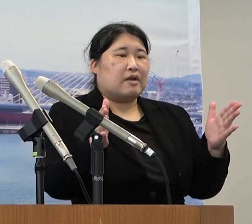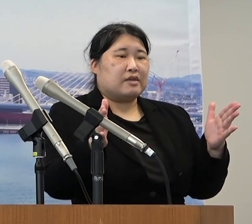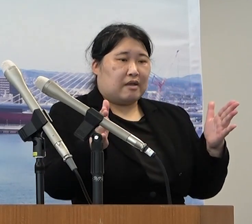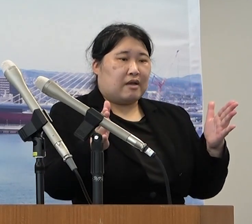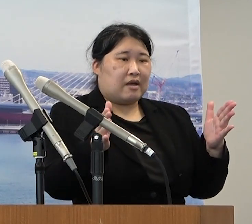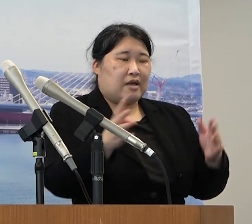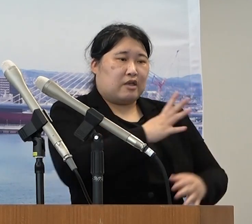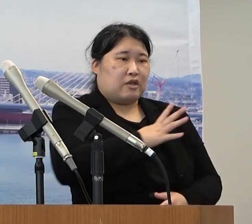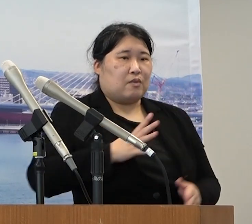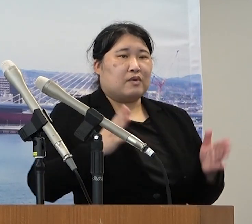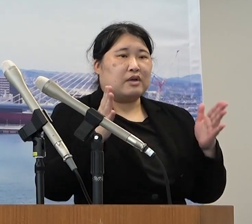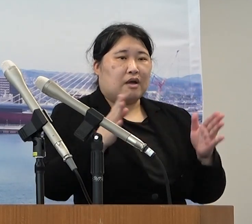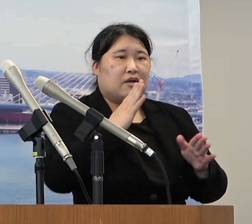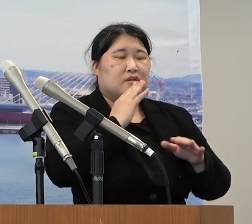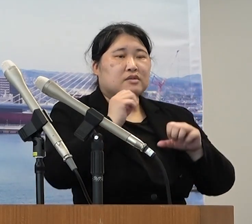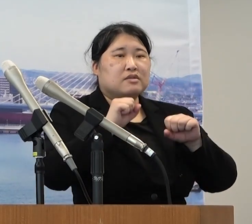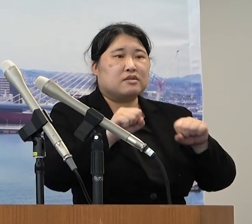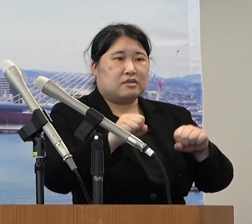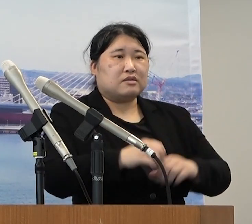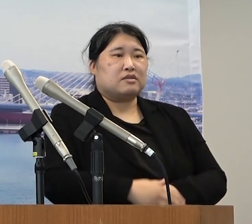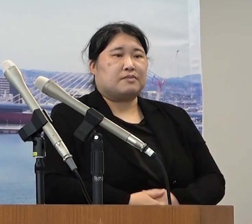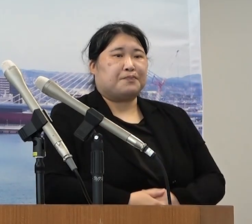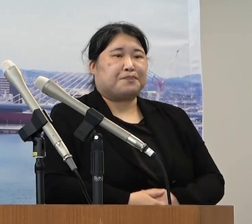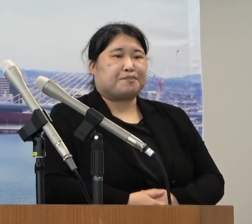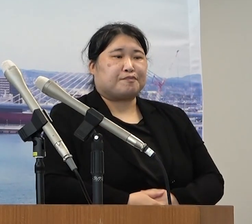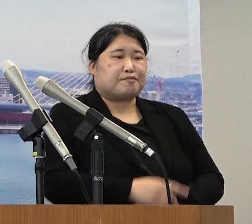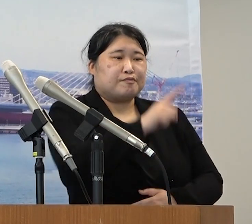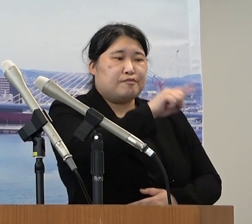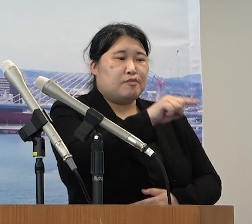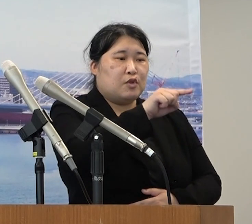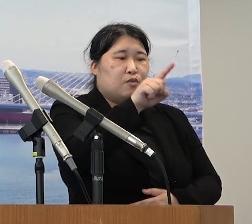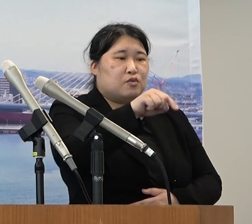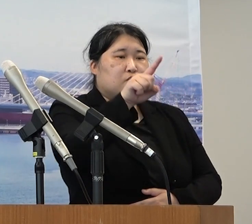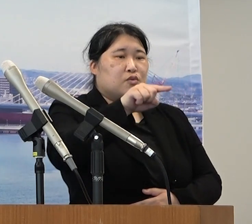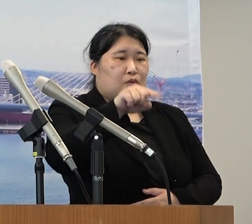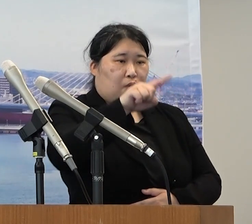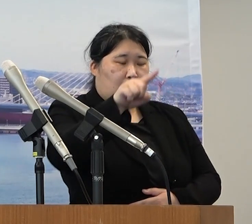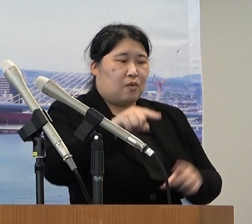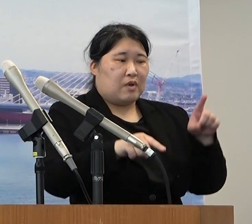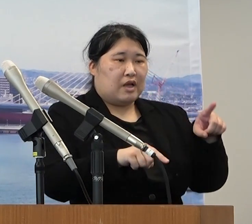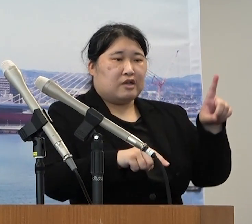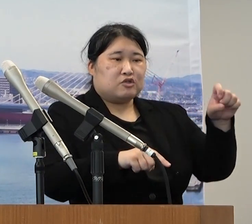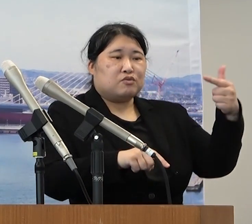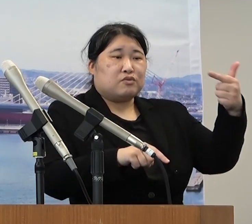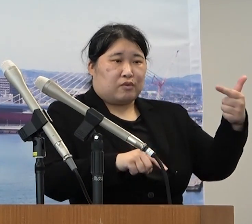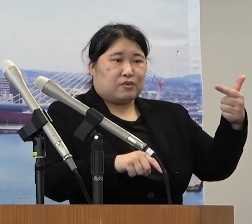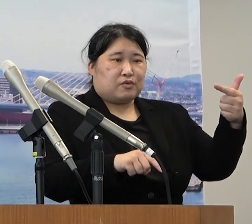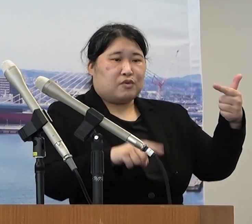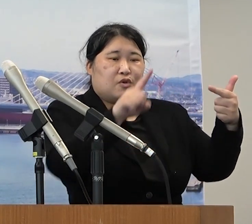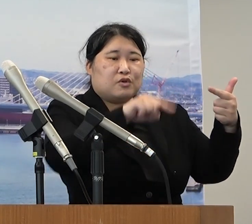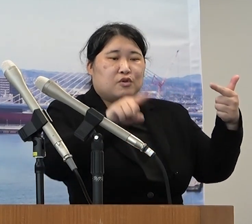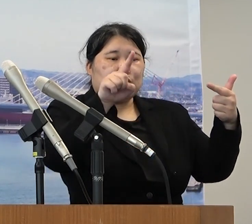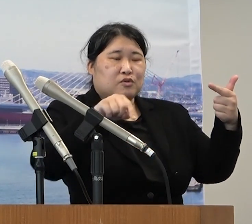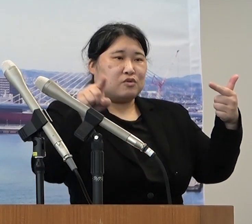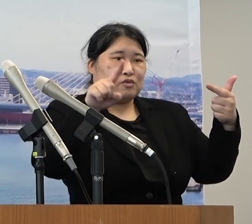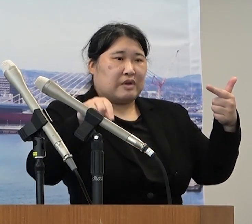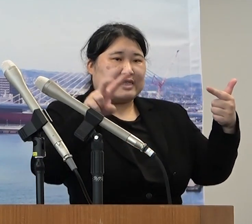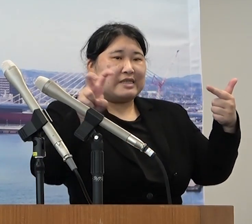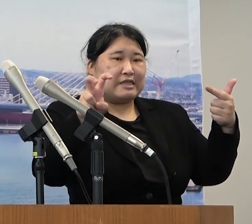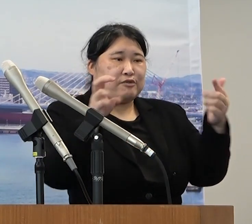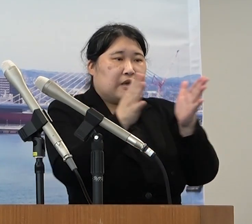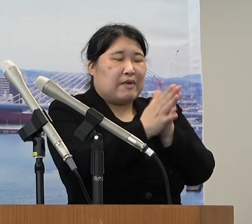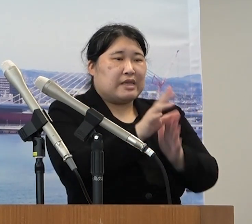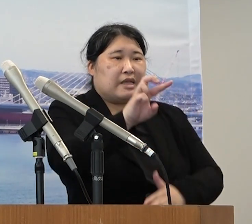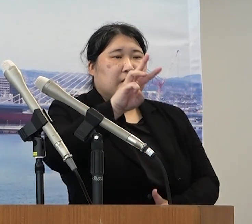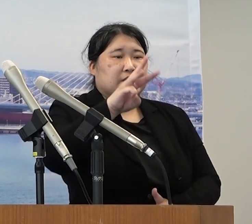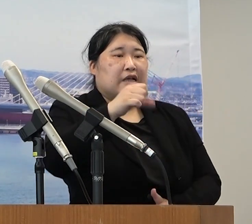れぞれ4日間開催され、アンダー15が16チーム、アンダー18が20チームの計36チ